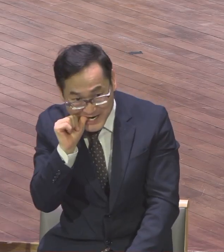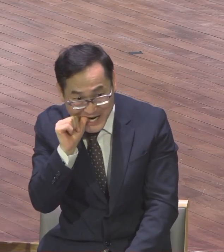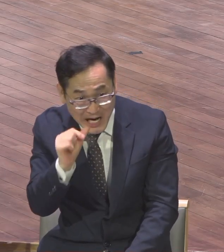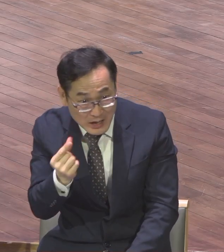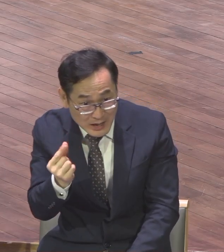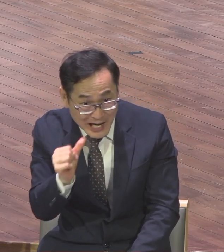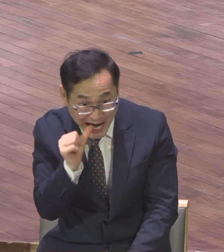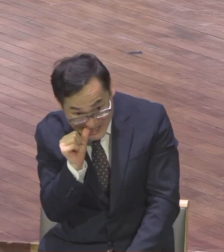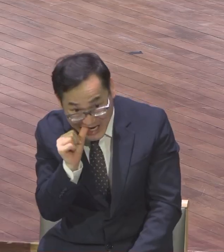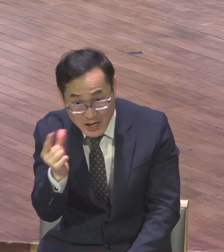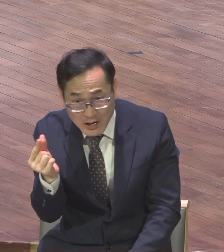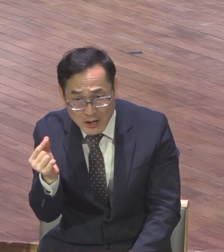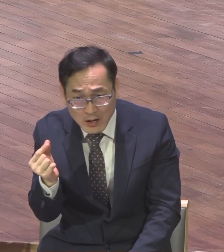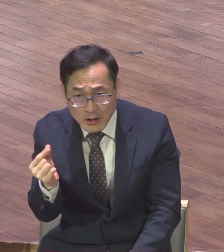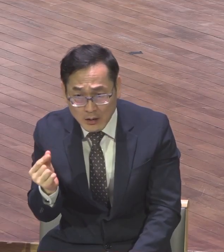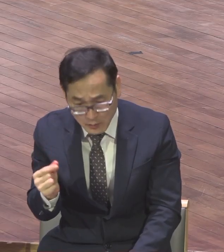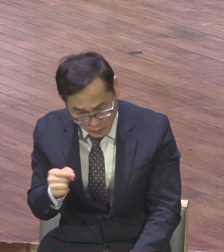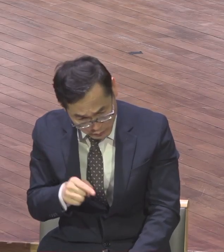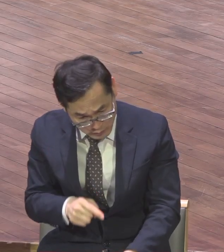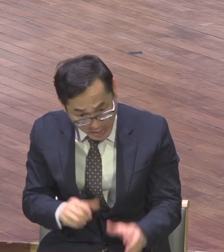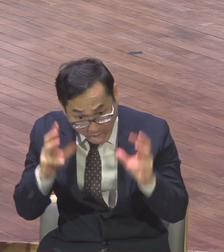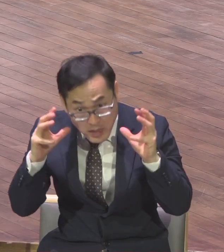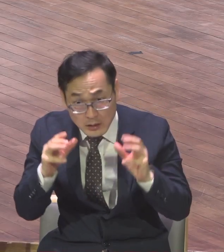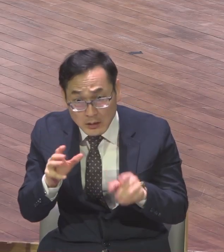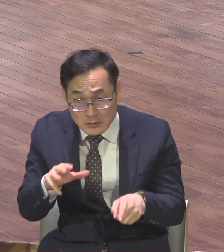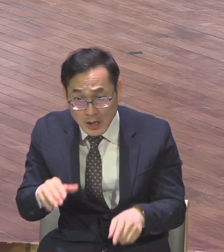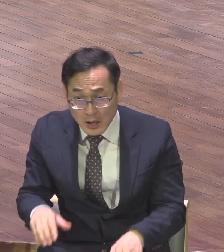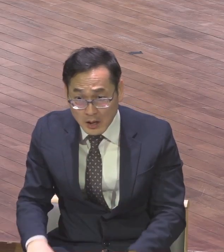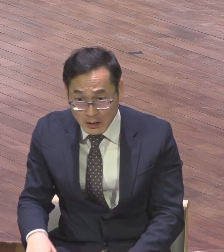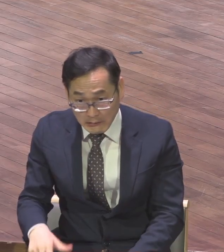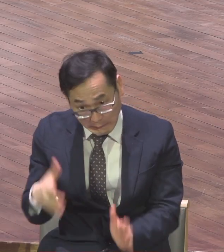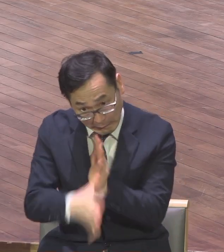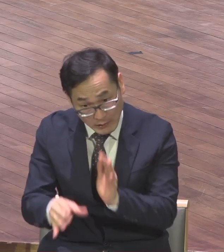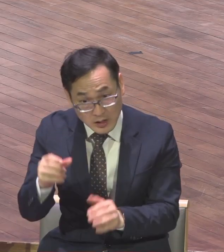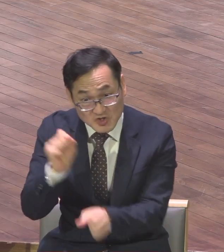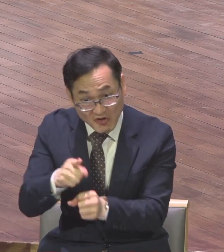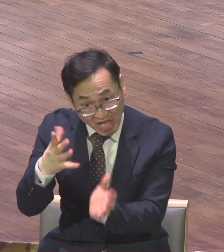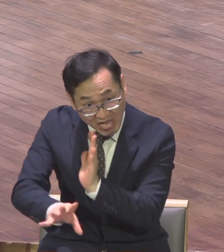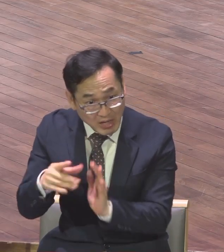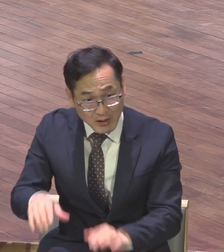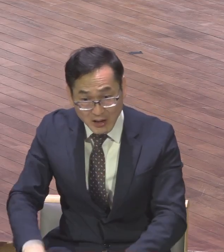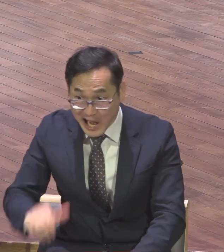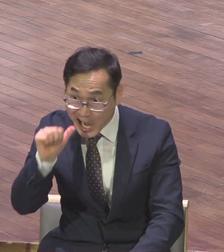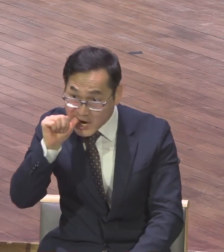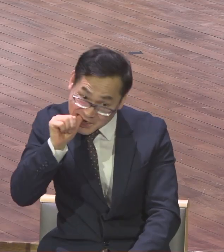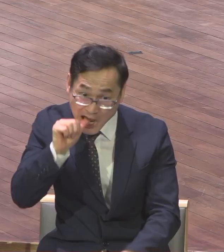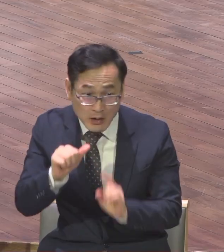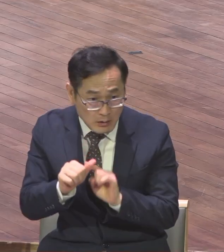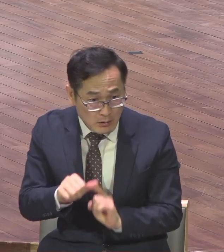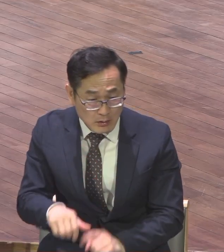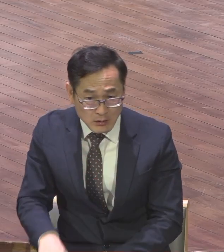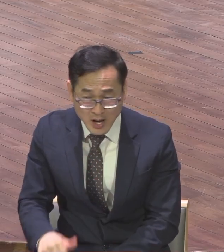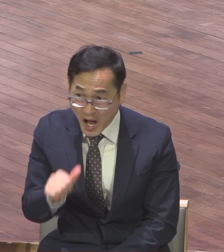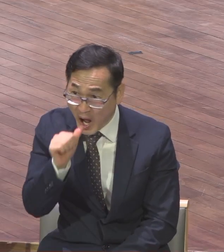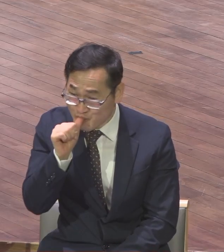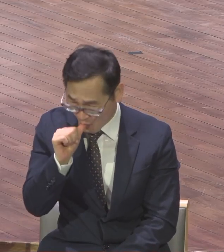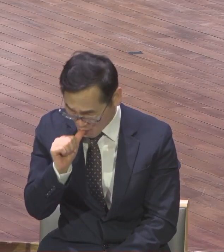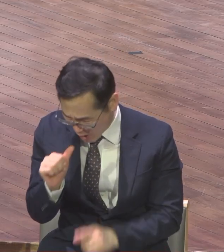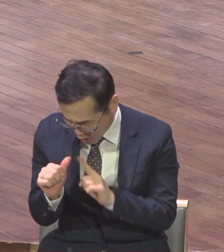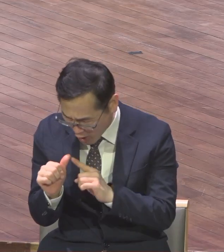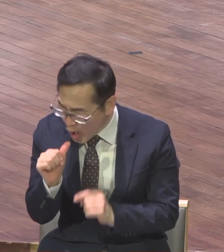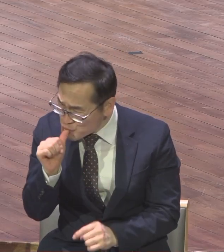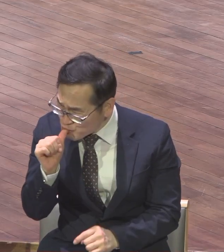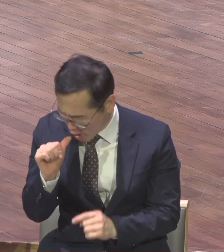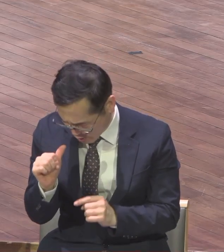거예요? 어린 것이 말이에요. 동생 태어나서 동생 발로 차. 질투를 해. 어디서 배운 버릇입니까?